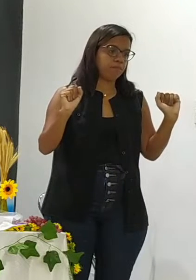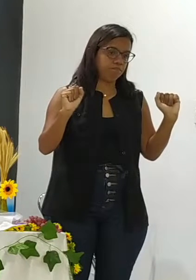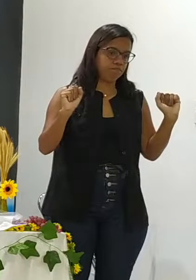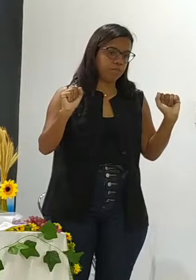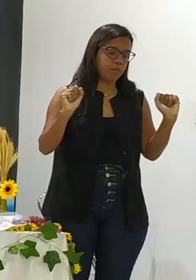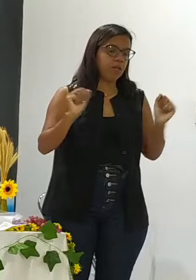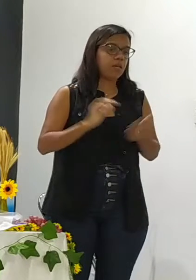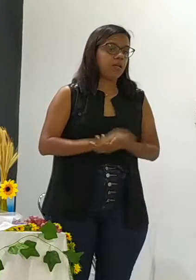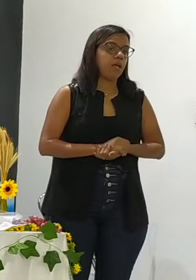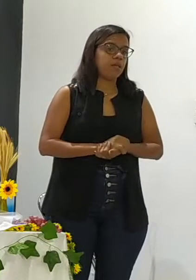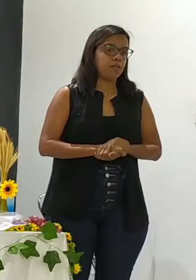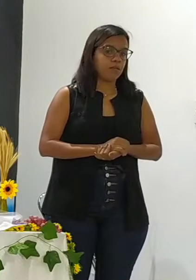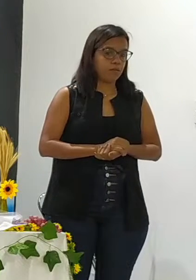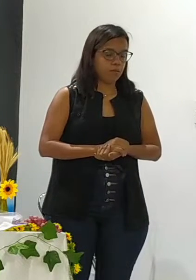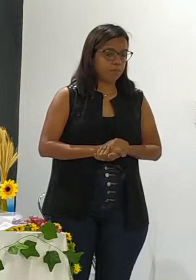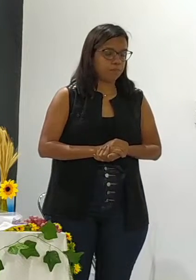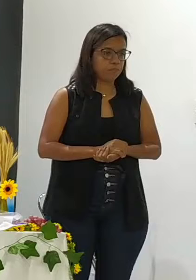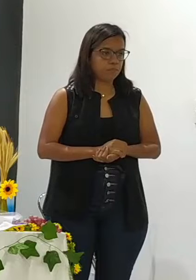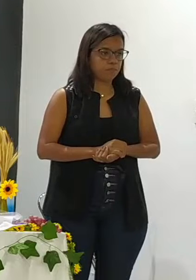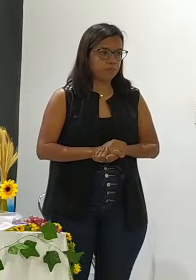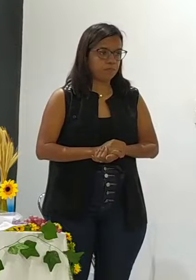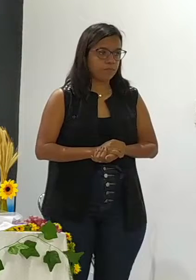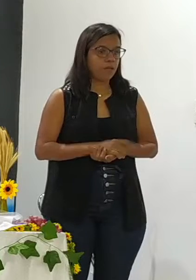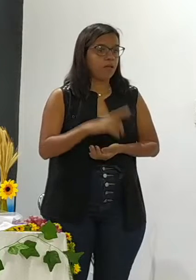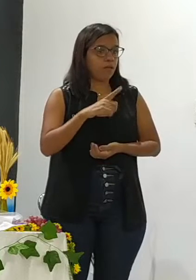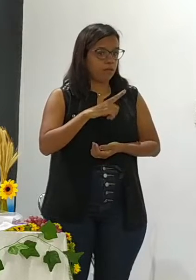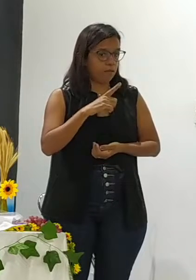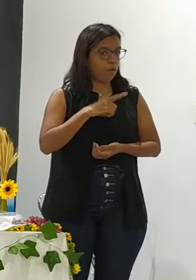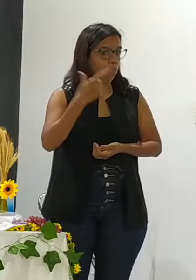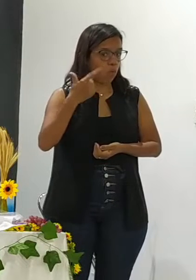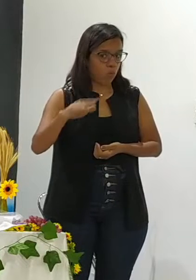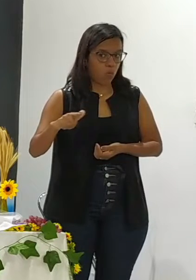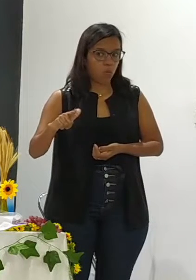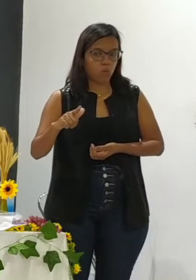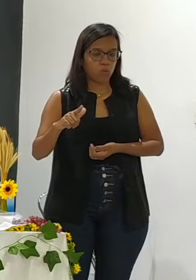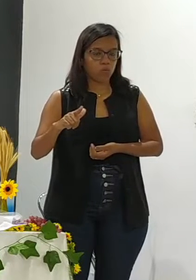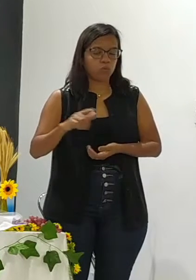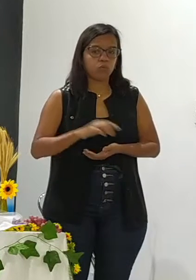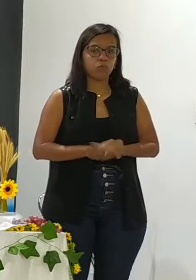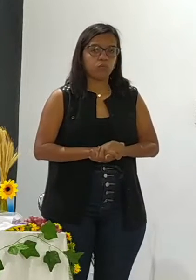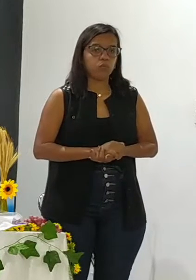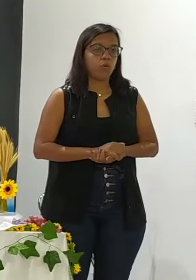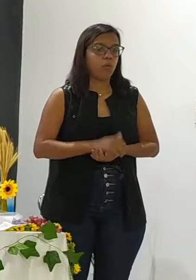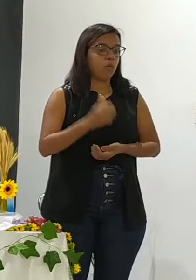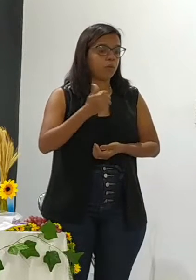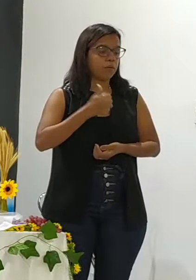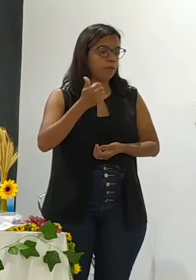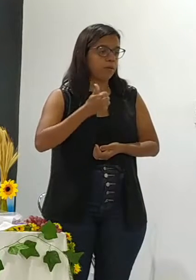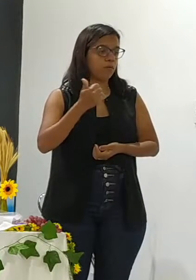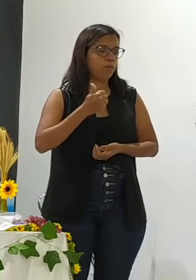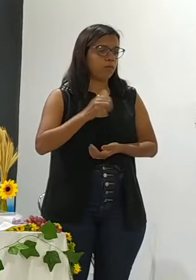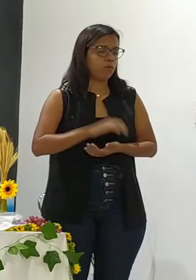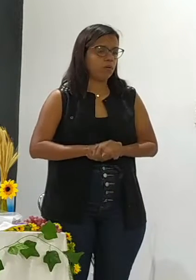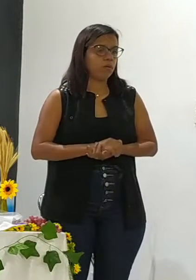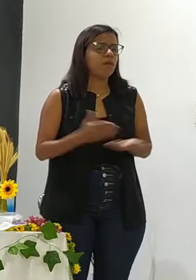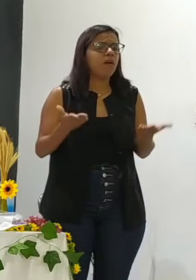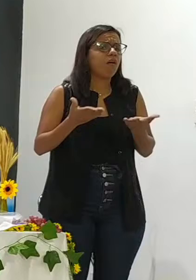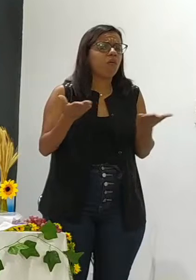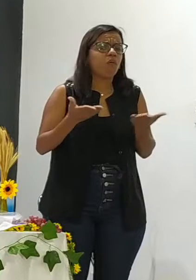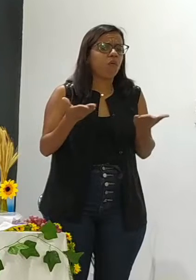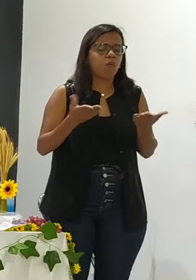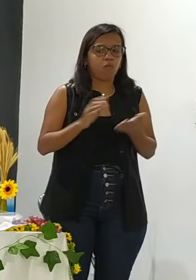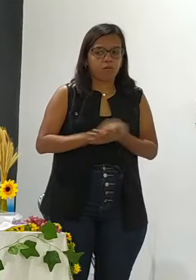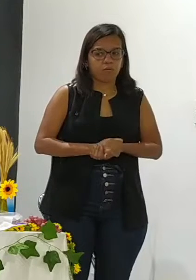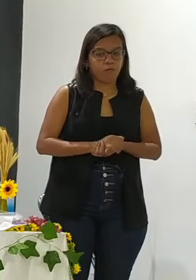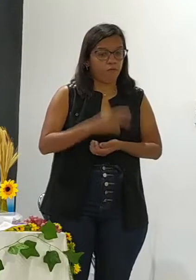Em Goiás, irmão, fez glória. Mas tem um outro aí que arrebentou antes de mim. Tem o primeiro. Aí ela falou: e agora? Ele falou assim: mas